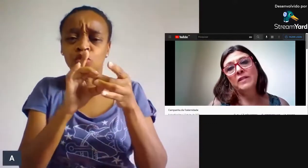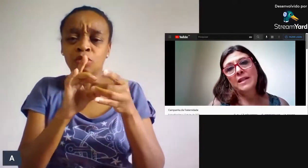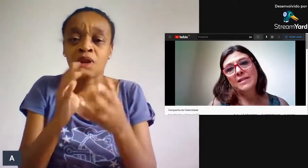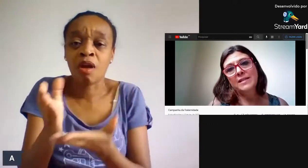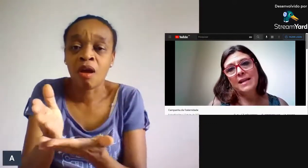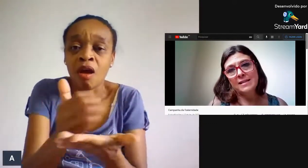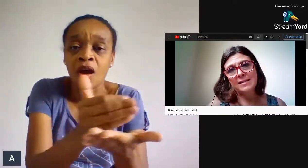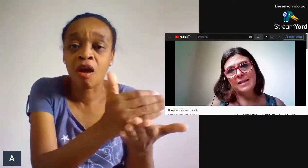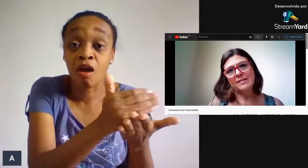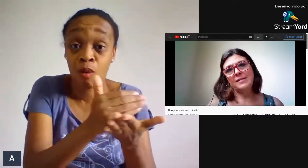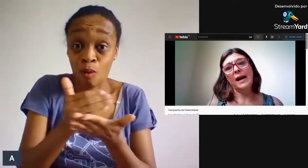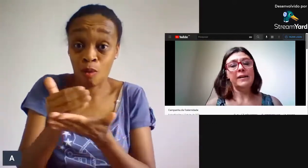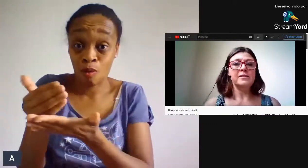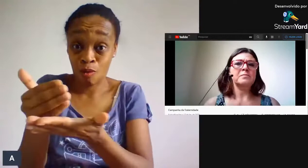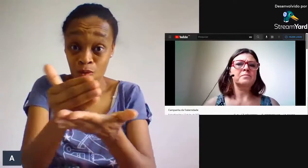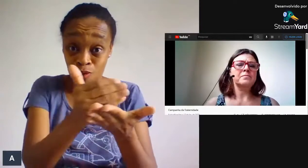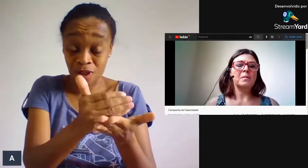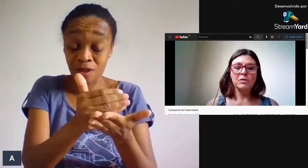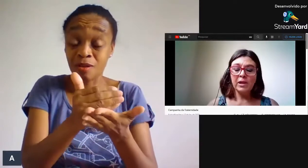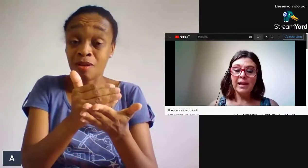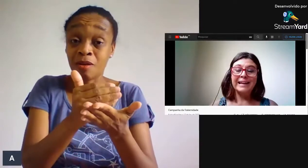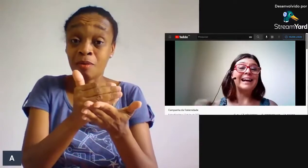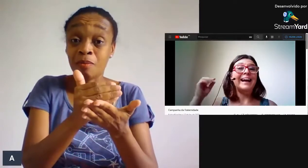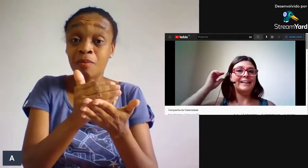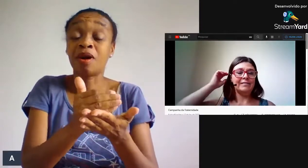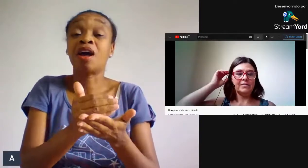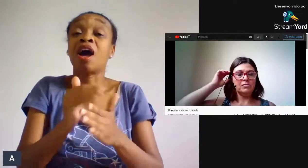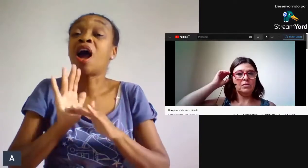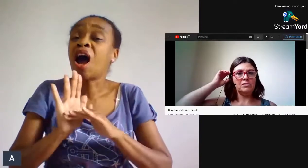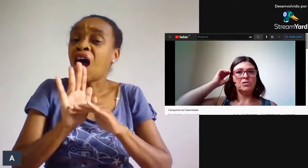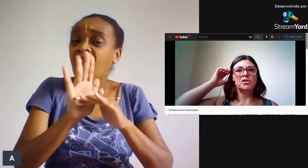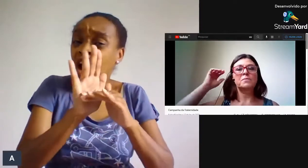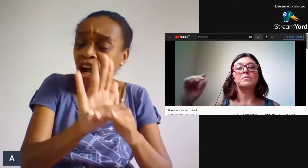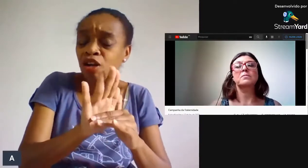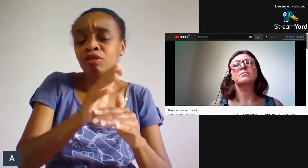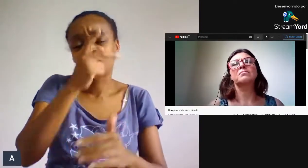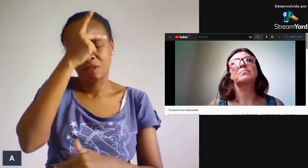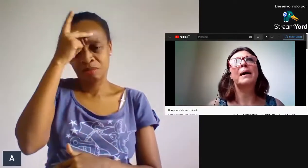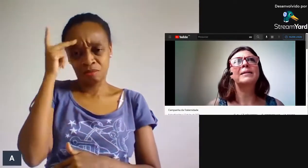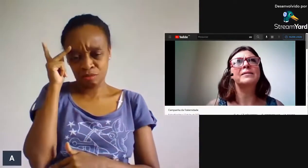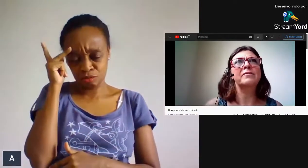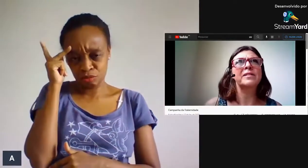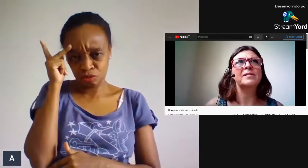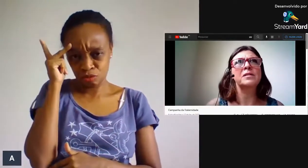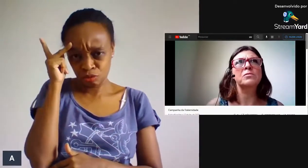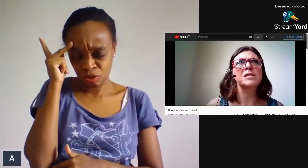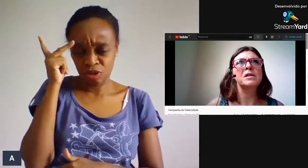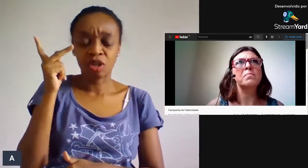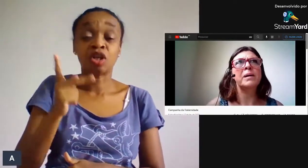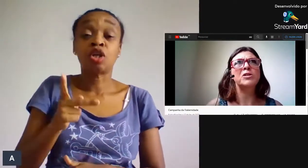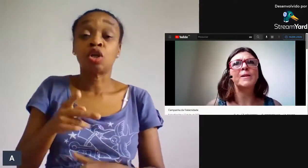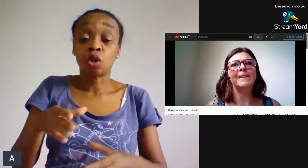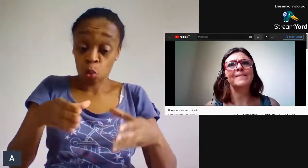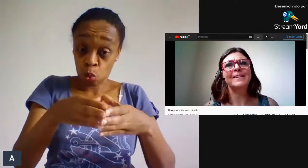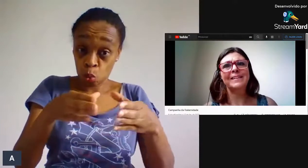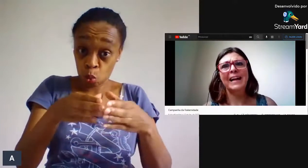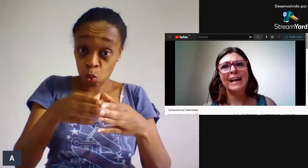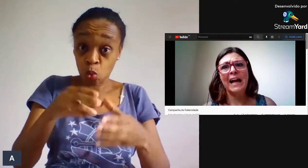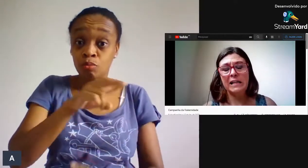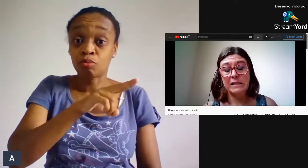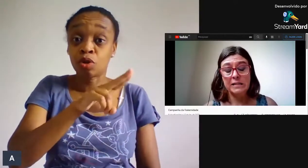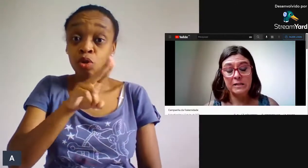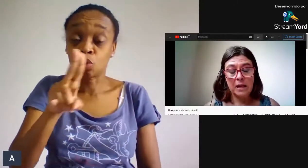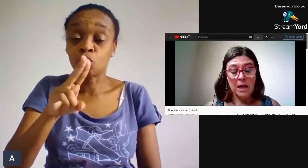as atividades assistenciais. Mas o que é Caritas, Solange? Padres faziam assim parte